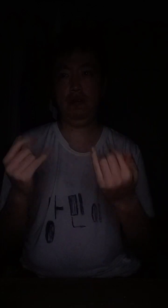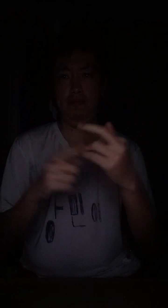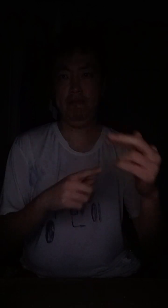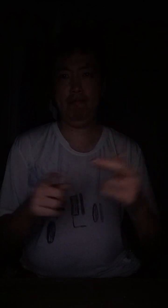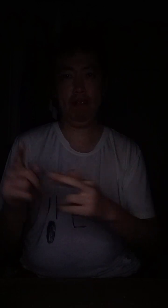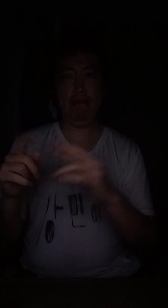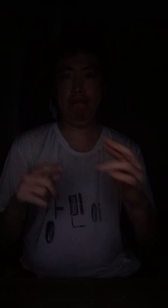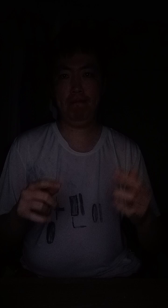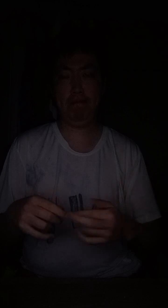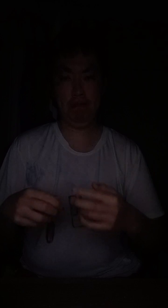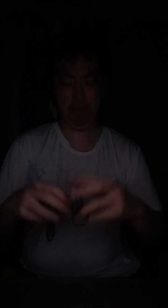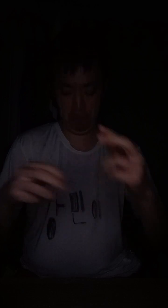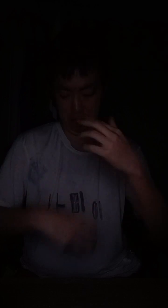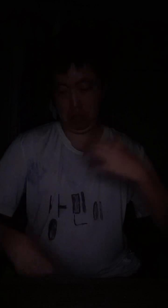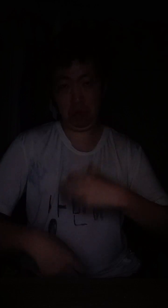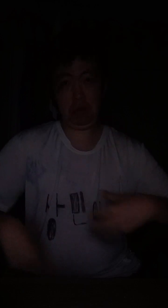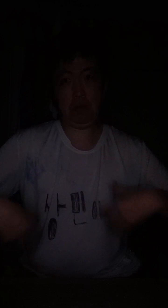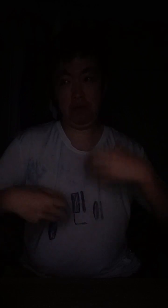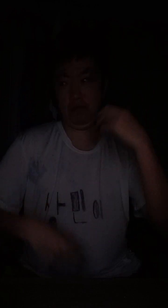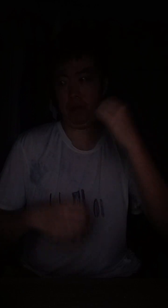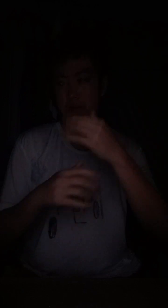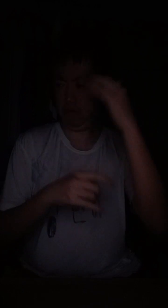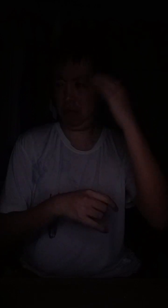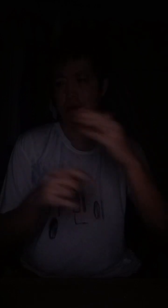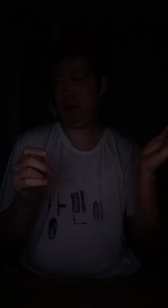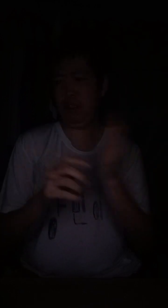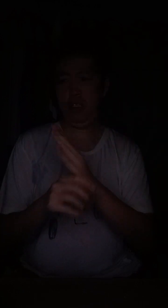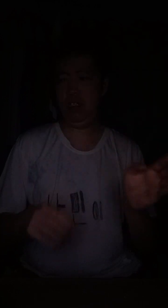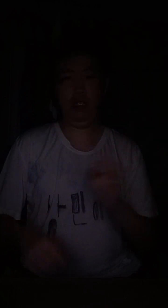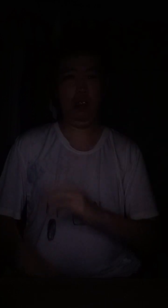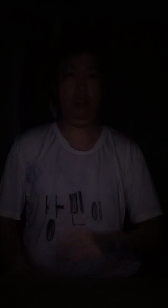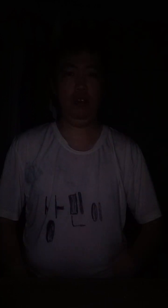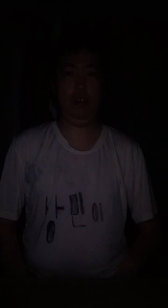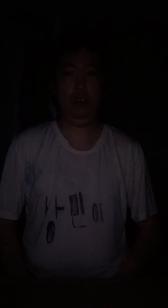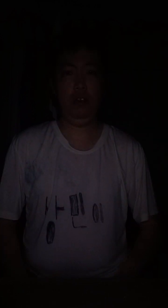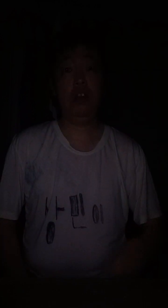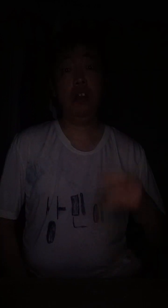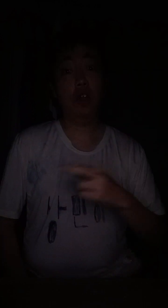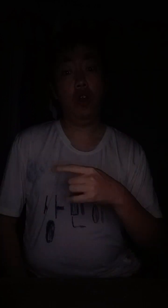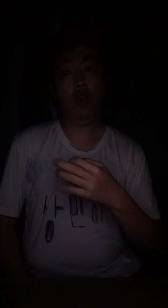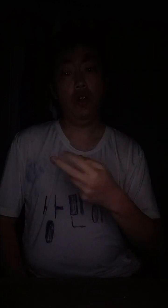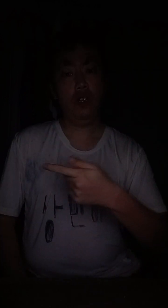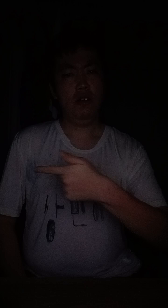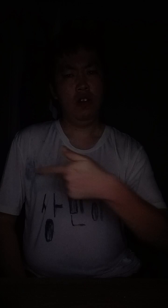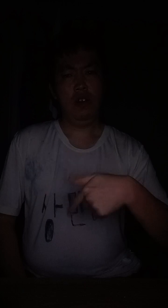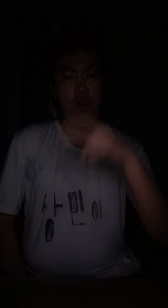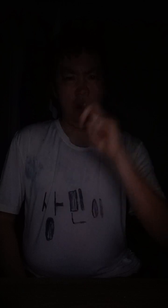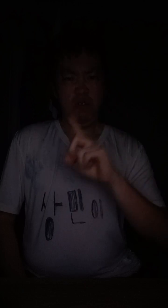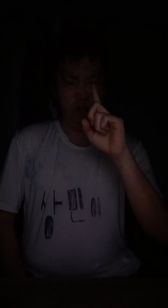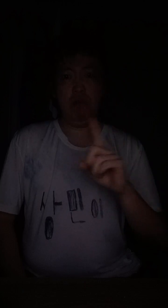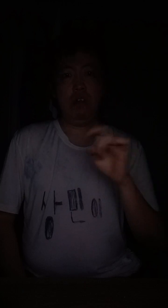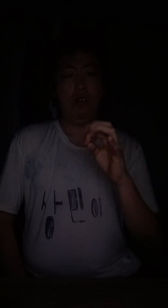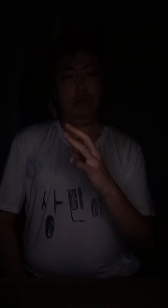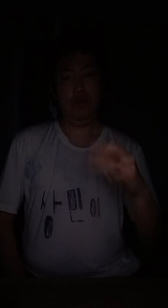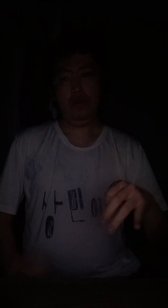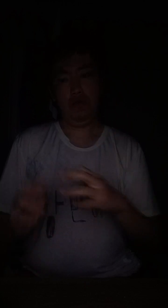반면 여성이 피해자인 다수의 몰카 사건은 그렇지 않다는 겁니다. 여성들이 분노하는 것은 남성 가해자가